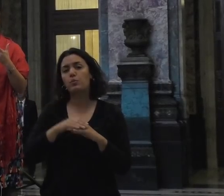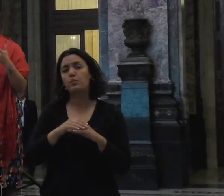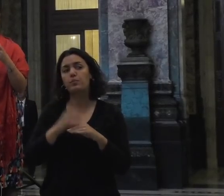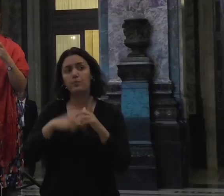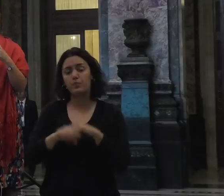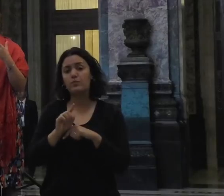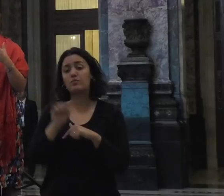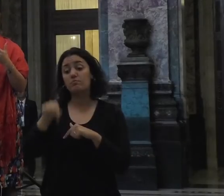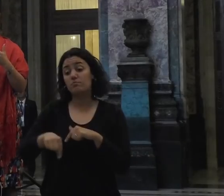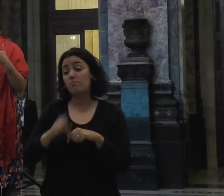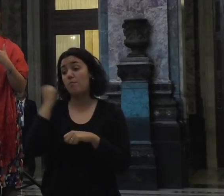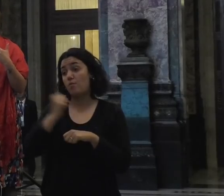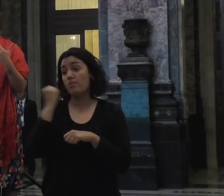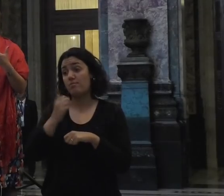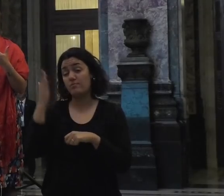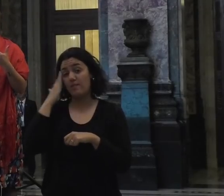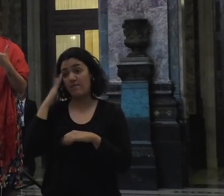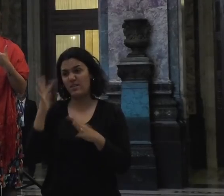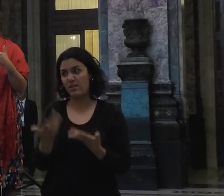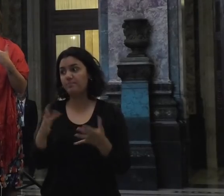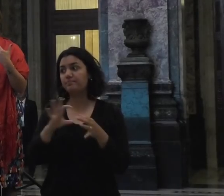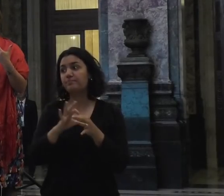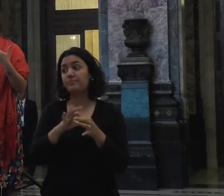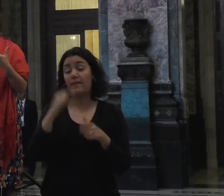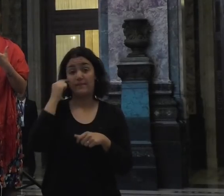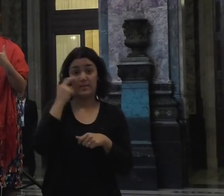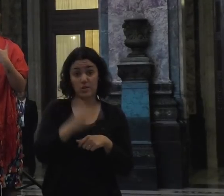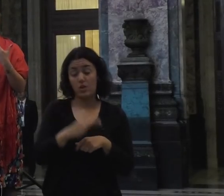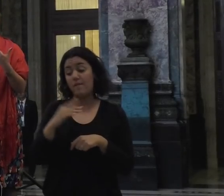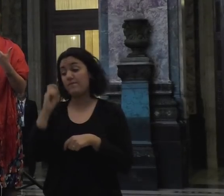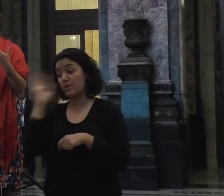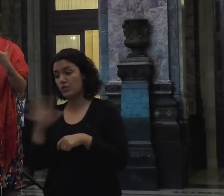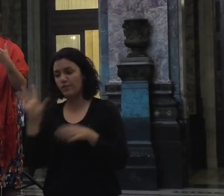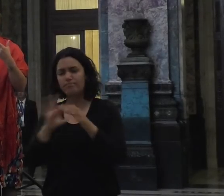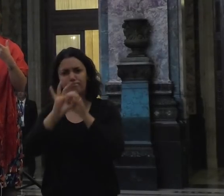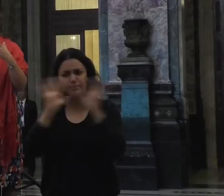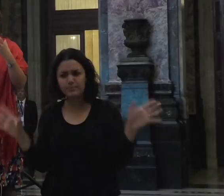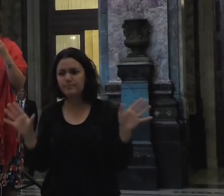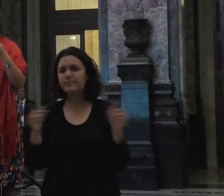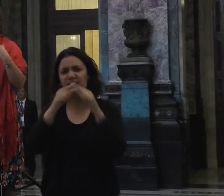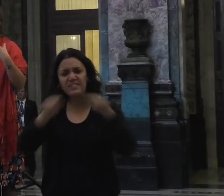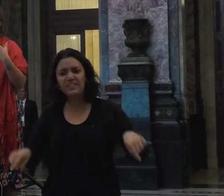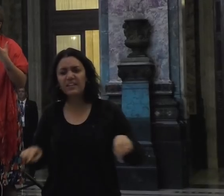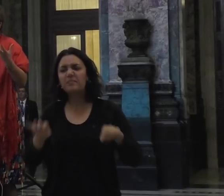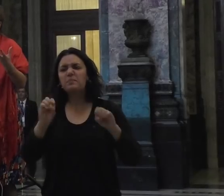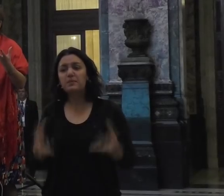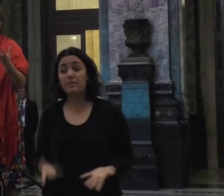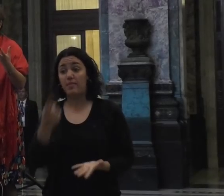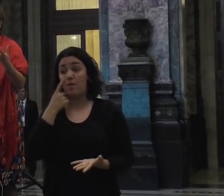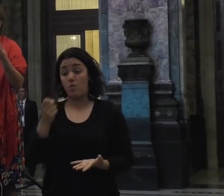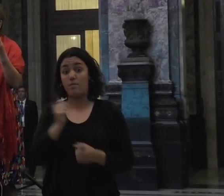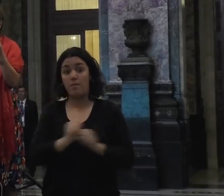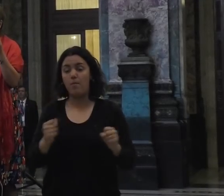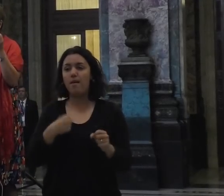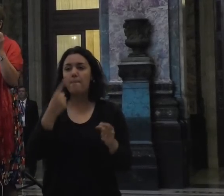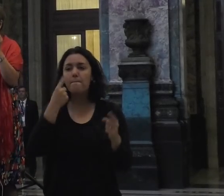importante recordar es que la psicología se separó de la filosofía en el momento que se dieron cuenta que para entender la